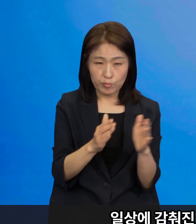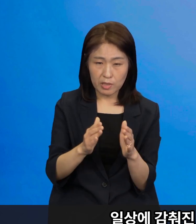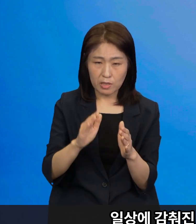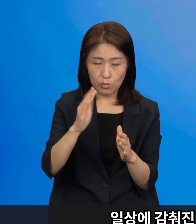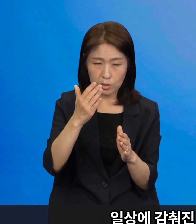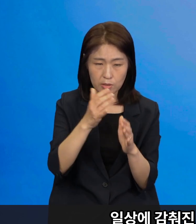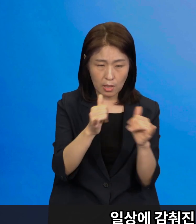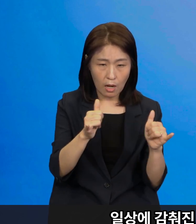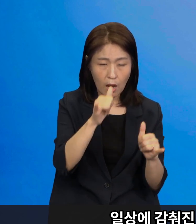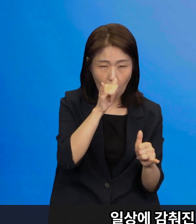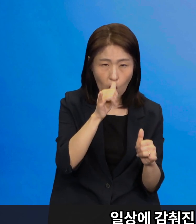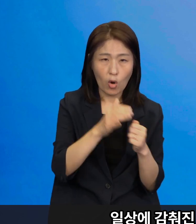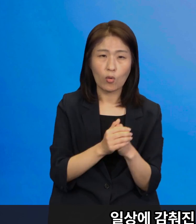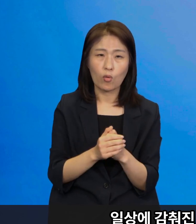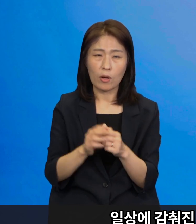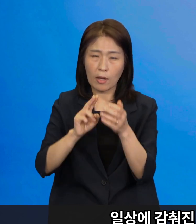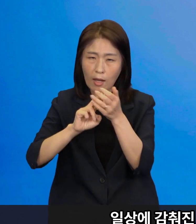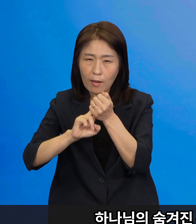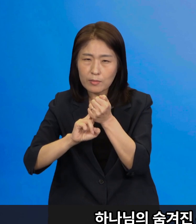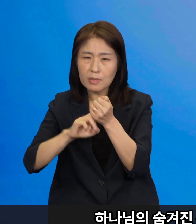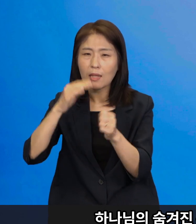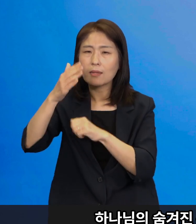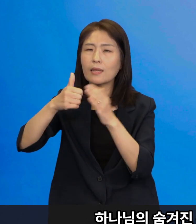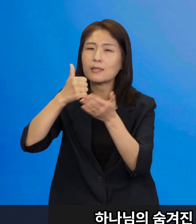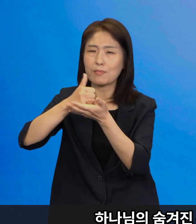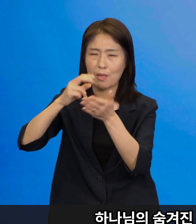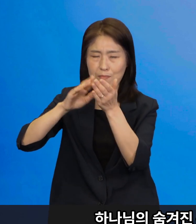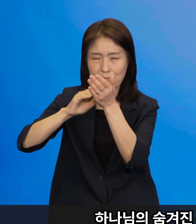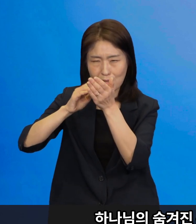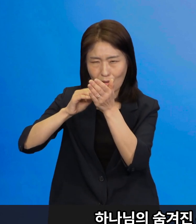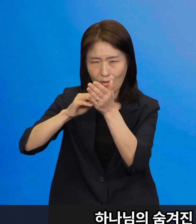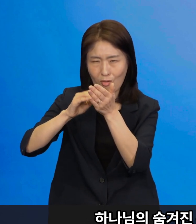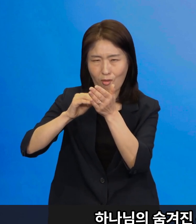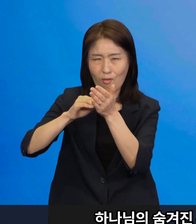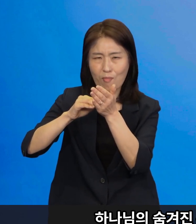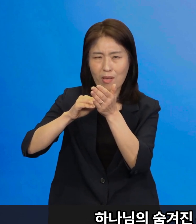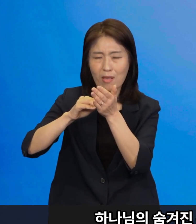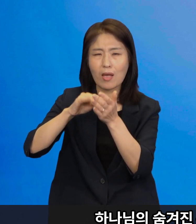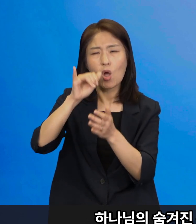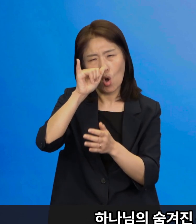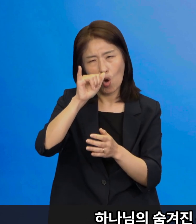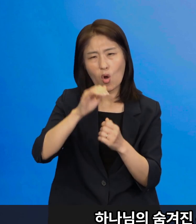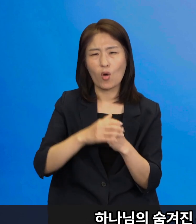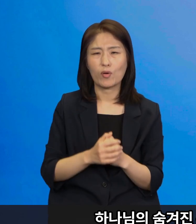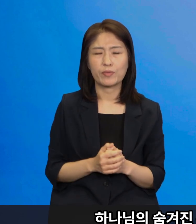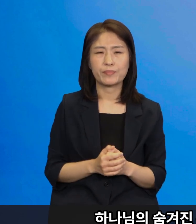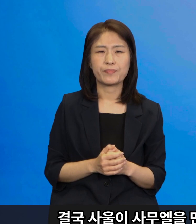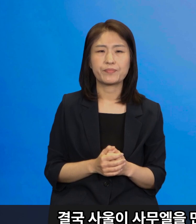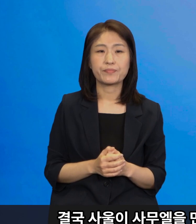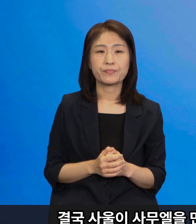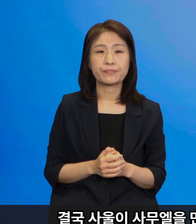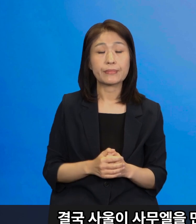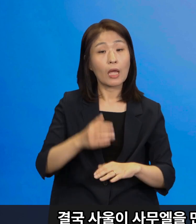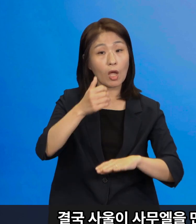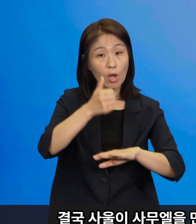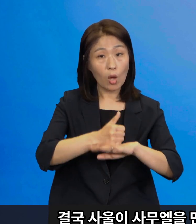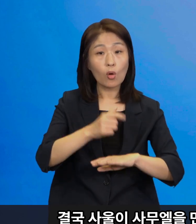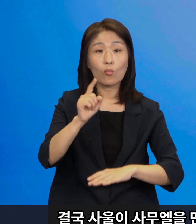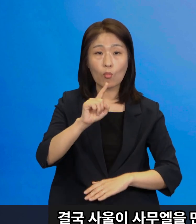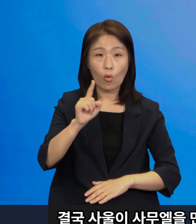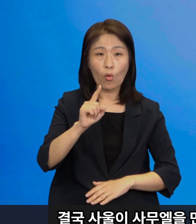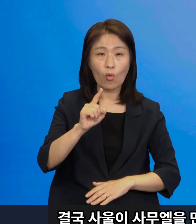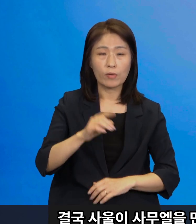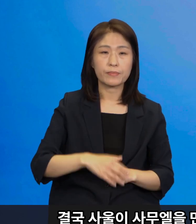감춰진, 우리가 발견하지 못했을 뿐 하나님의 숨겨진 손길이 이미 와 있다는 것이죠. 자, 결국 사울이